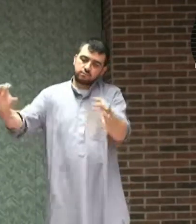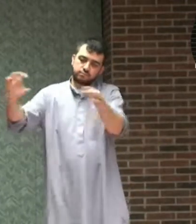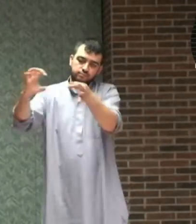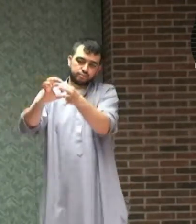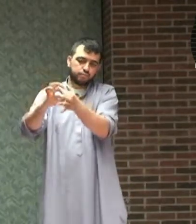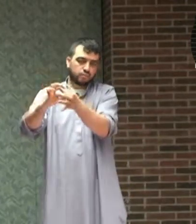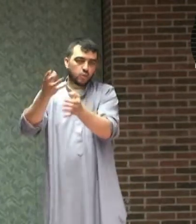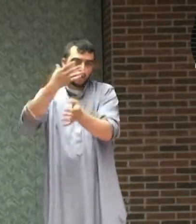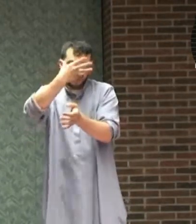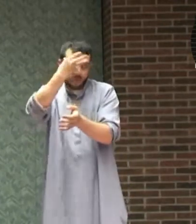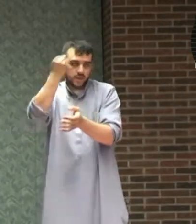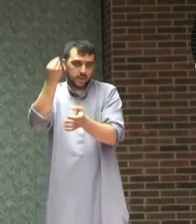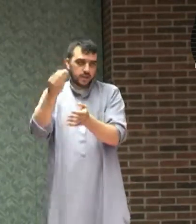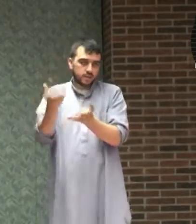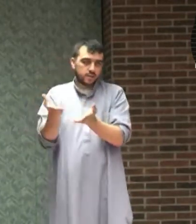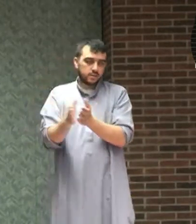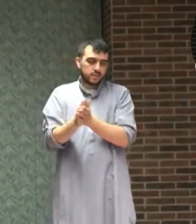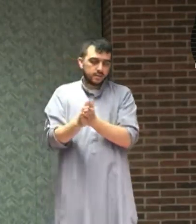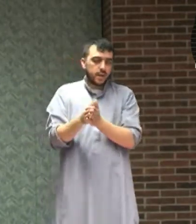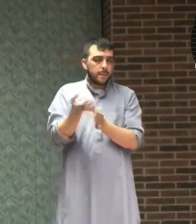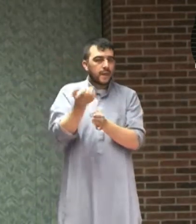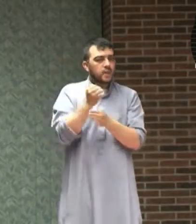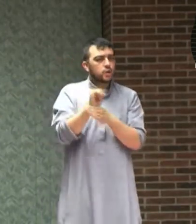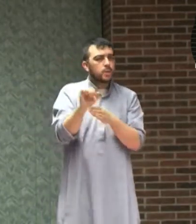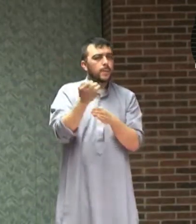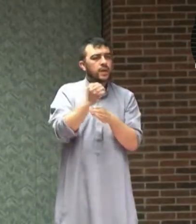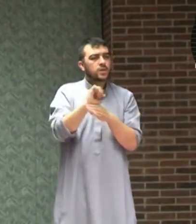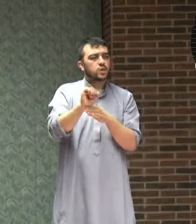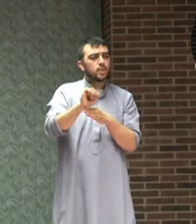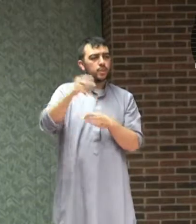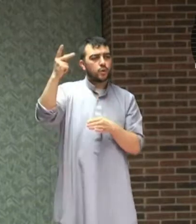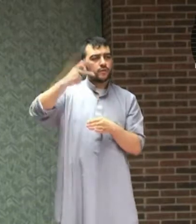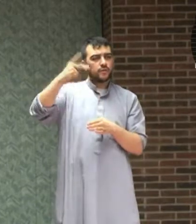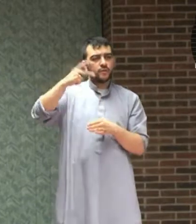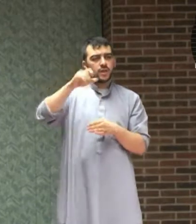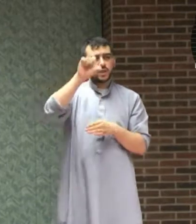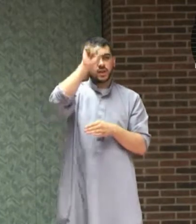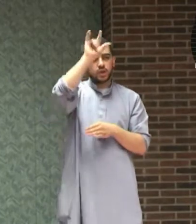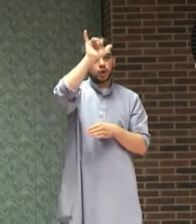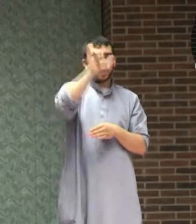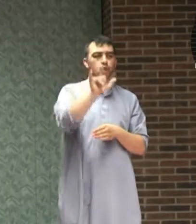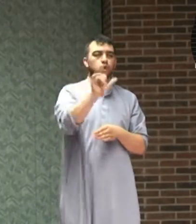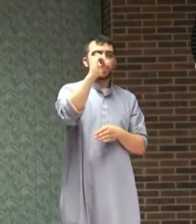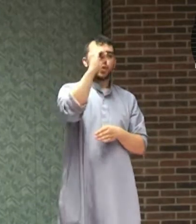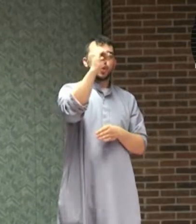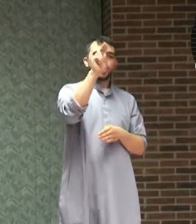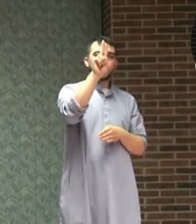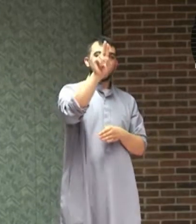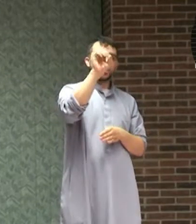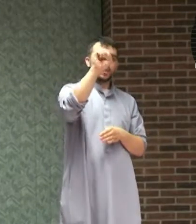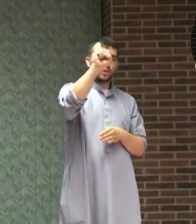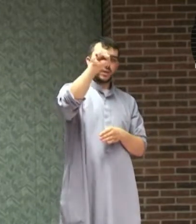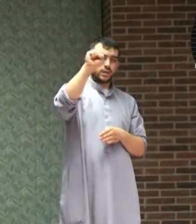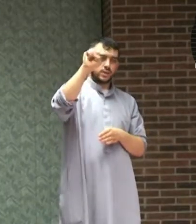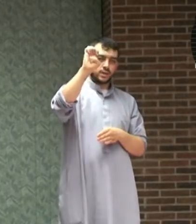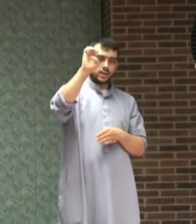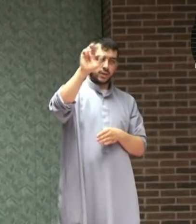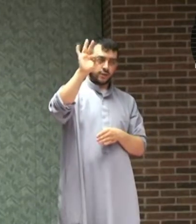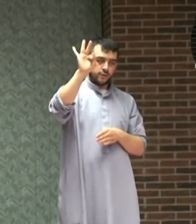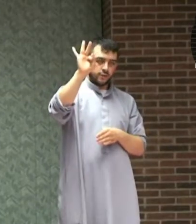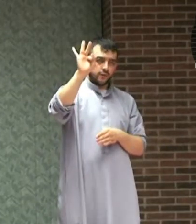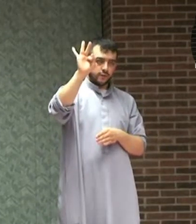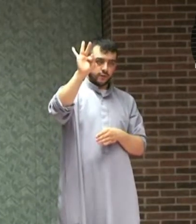cela, d'oublier. Vous savez que, en tant qu'exemple, Youssouf alayhi salam,